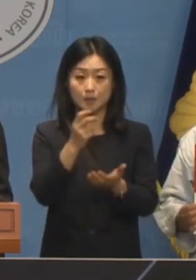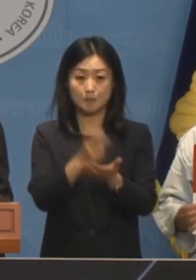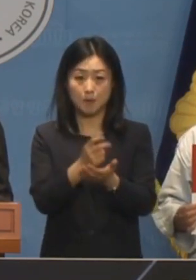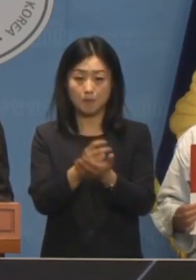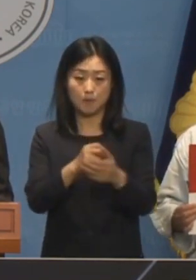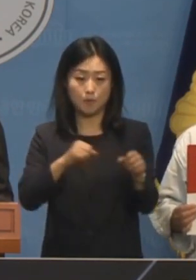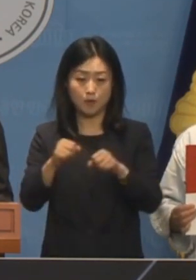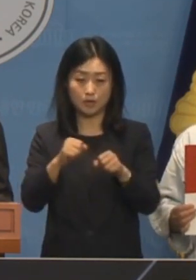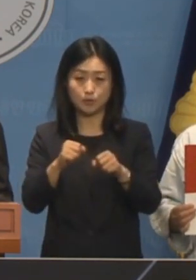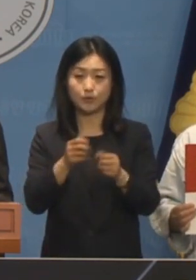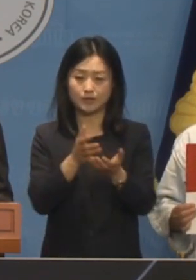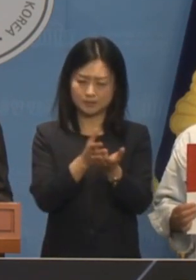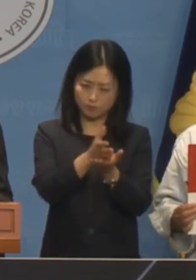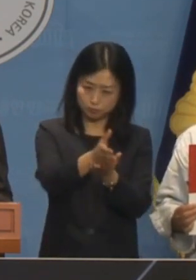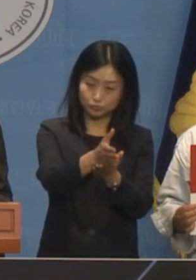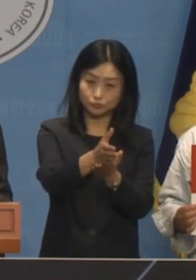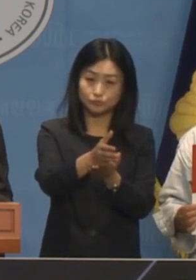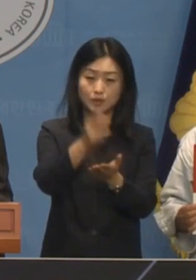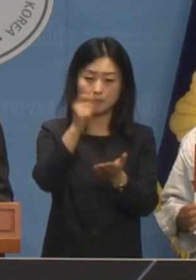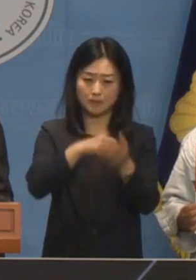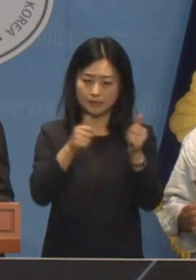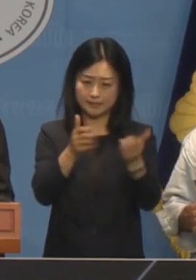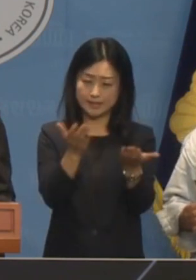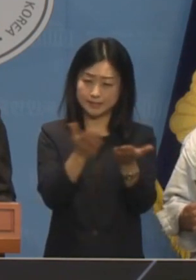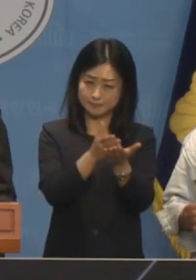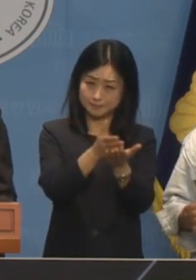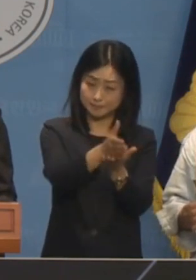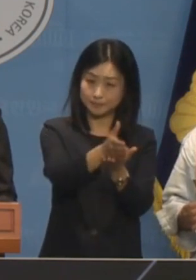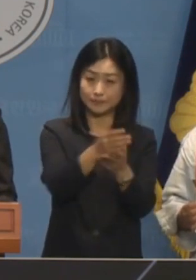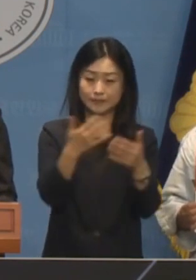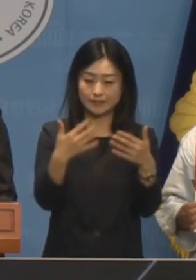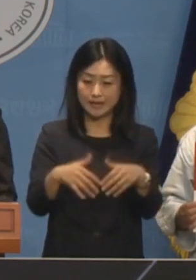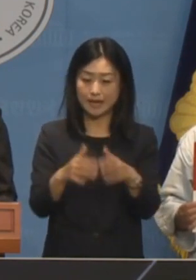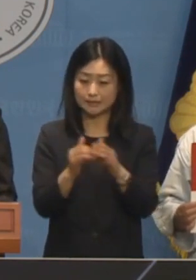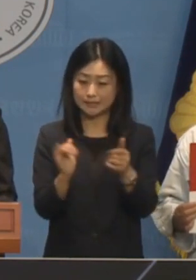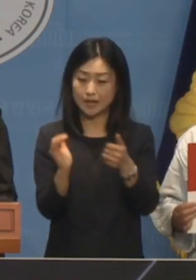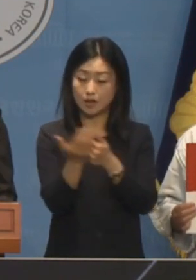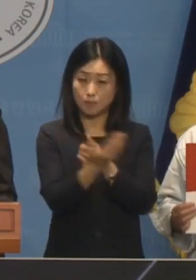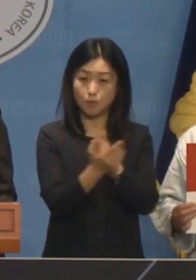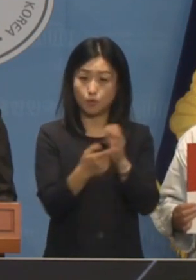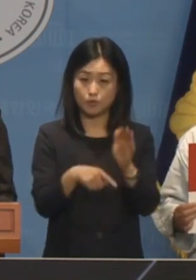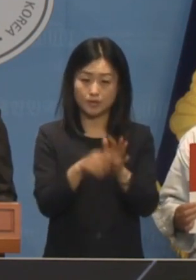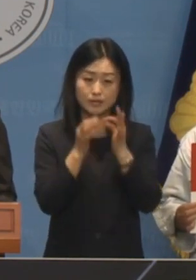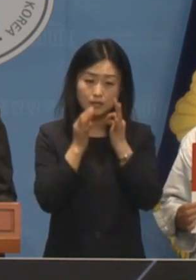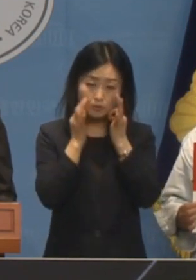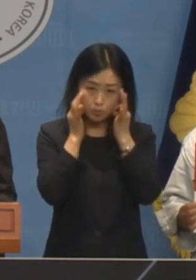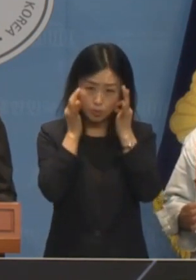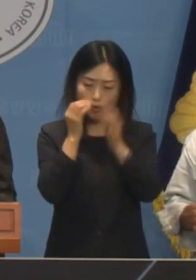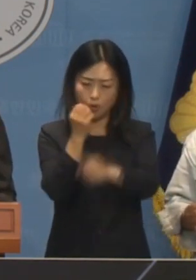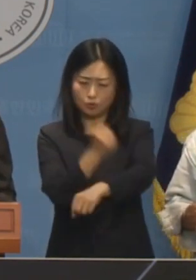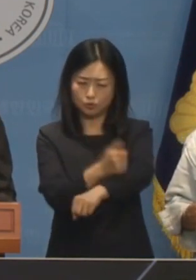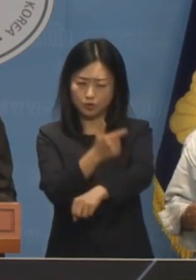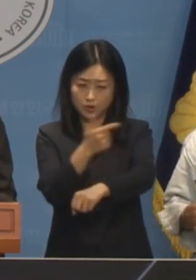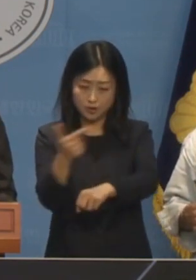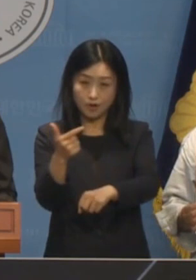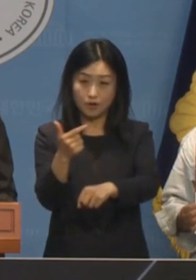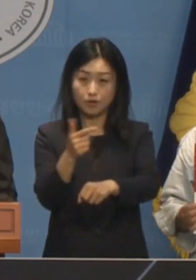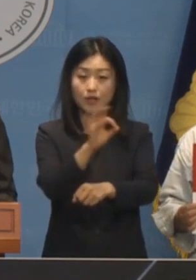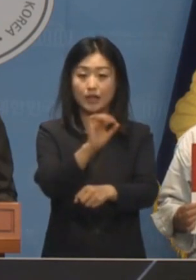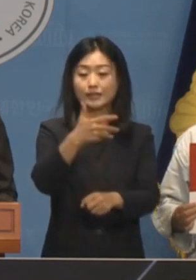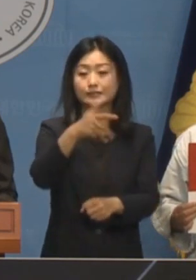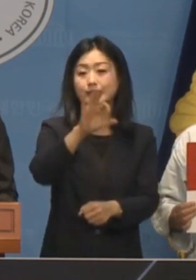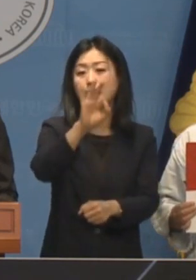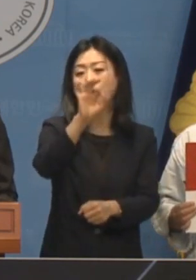신장에 관한 확고한 신념으로 사회적 약자의 인권 보호와 사회정의 실현을 위하여 힘써온 점 등에 비추어